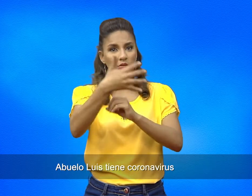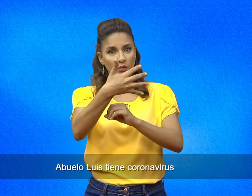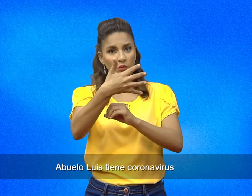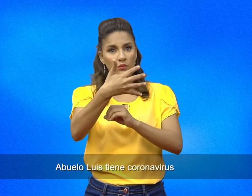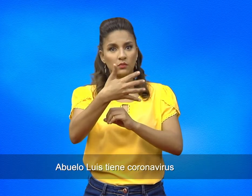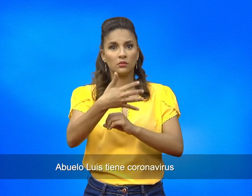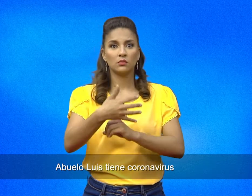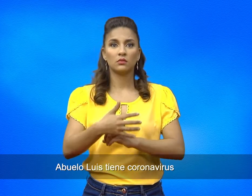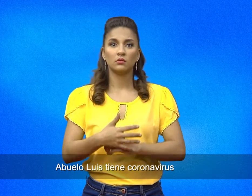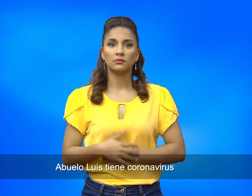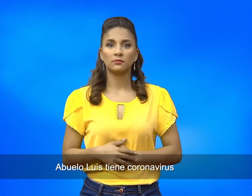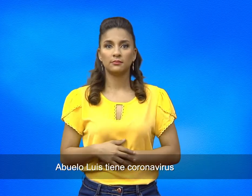tiene coronavirus